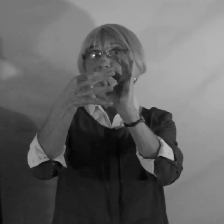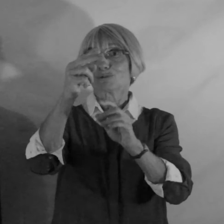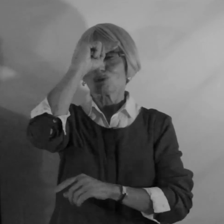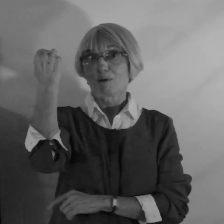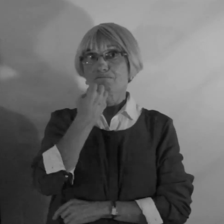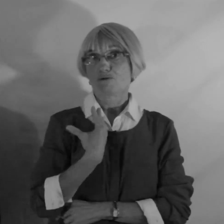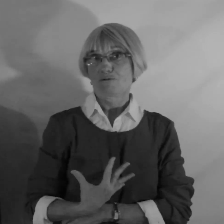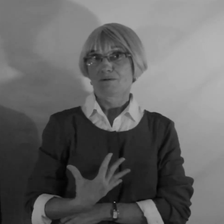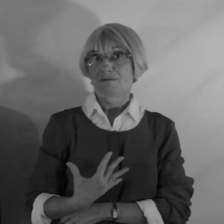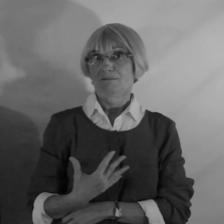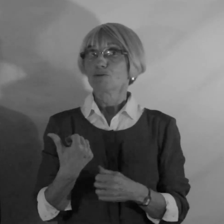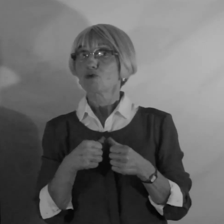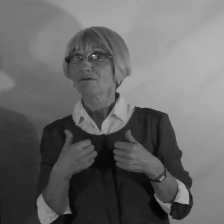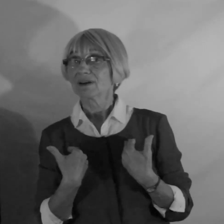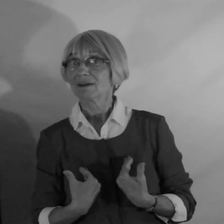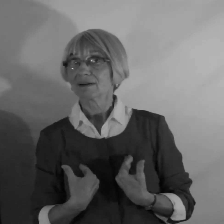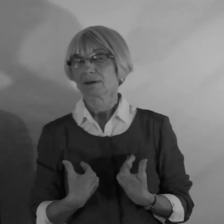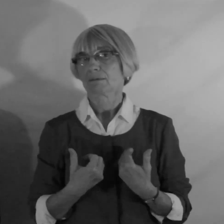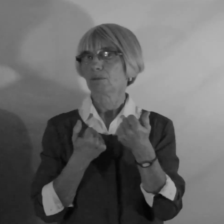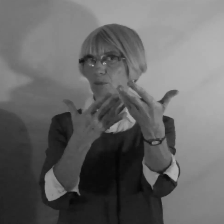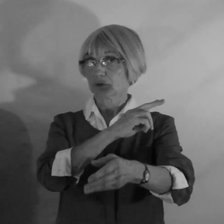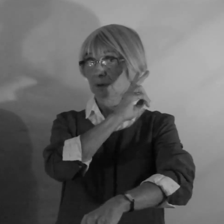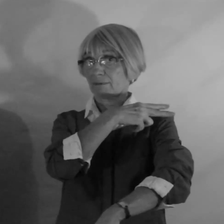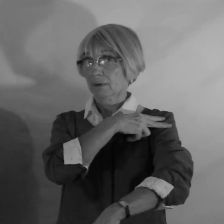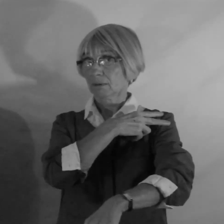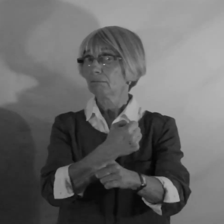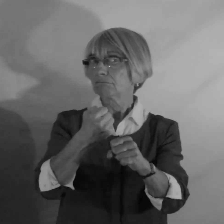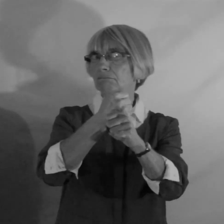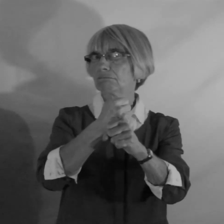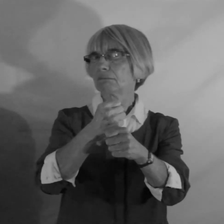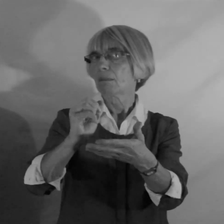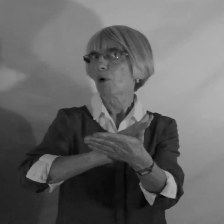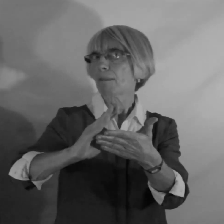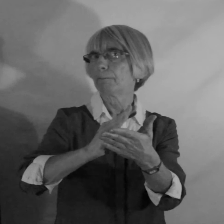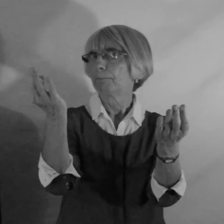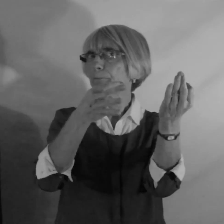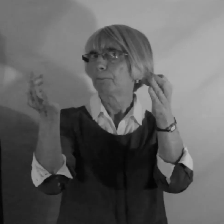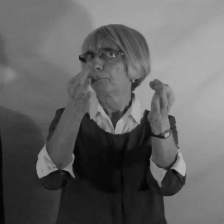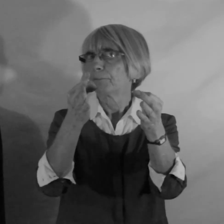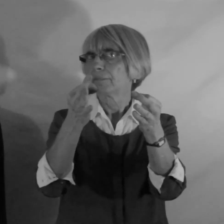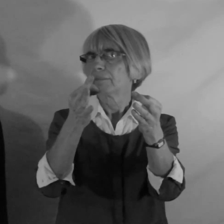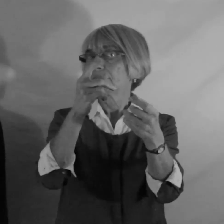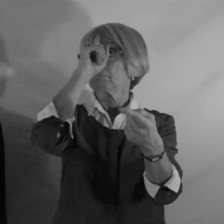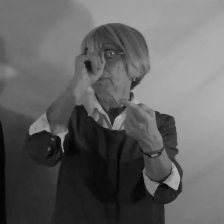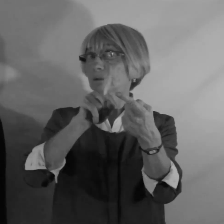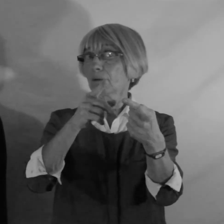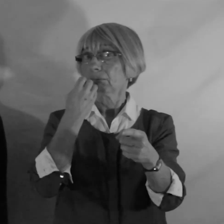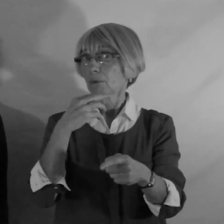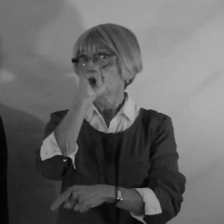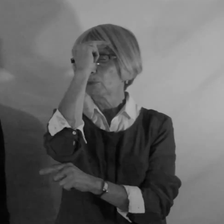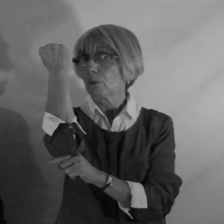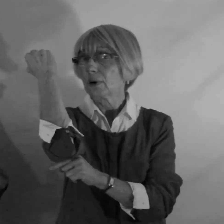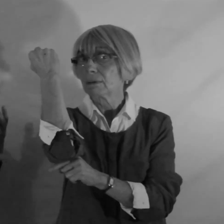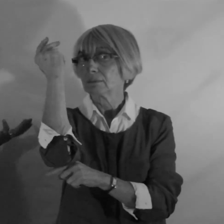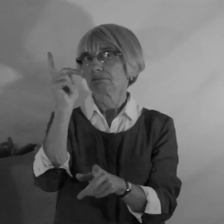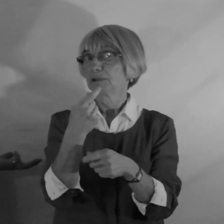Donc je propose à Léven de créer des poèmes sur le thème du blanc et du noir